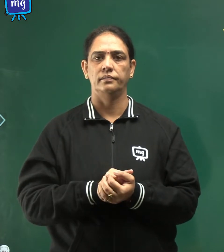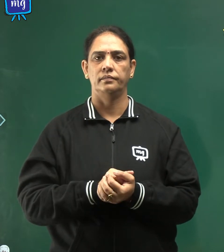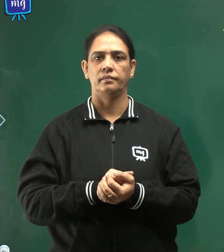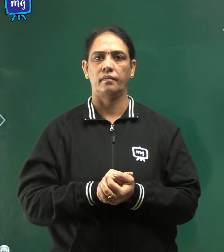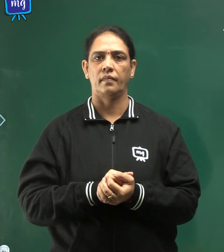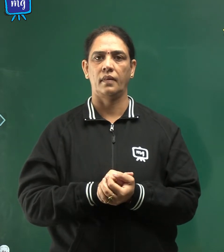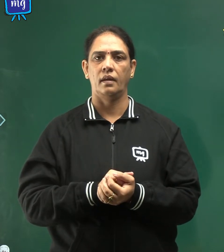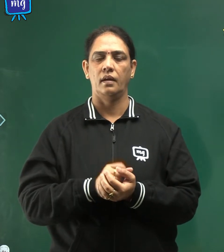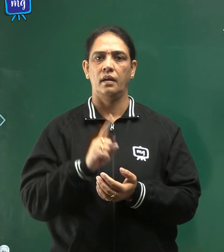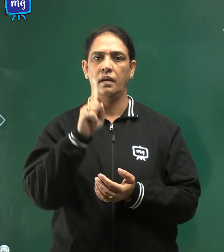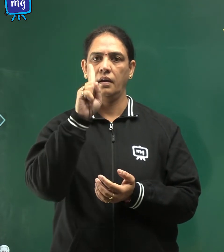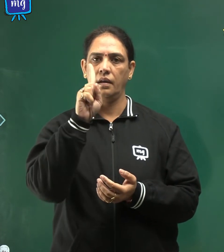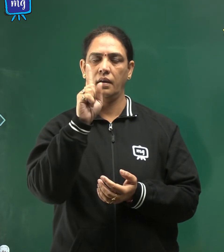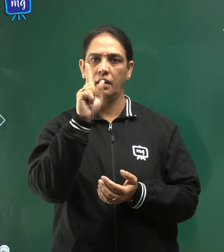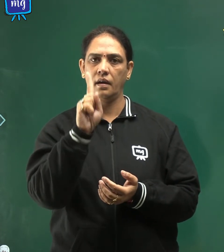इकाई स्थान पर